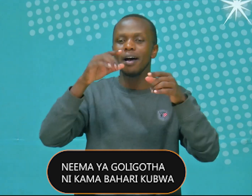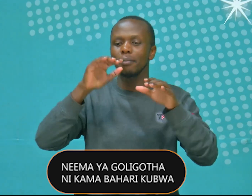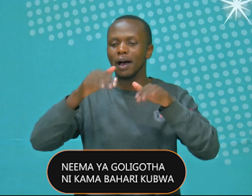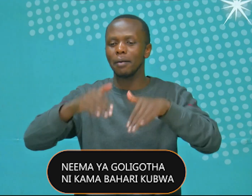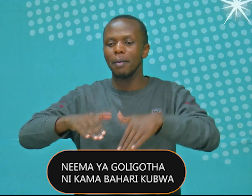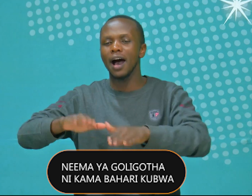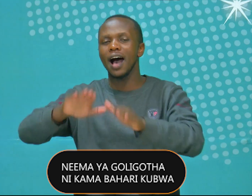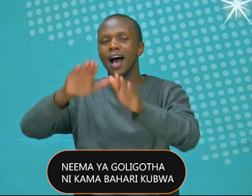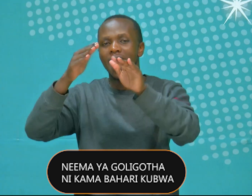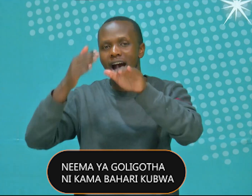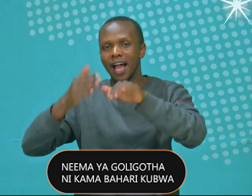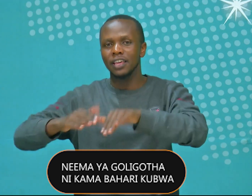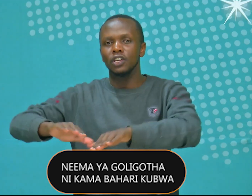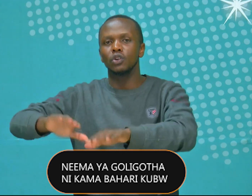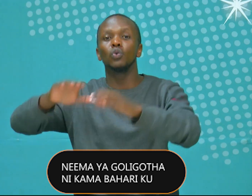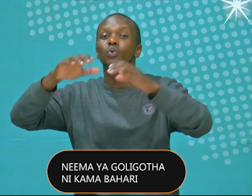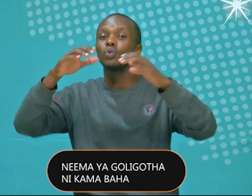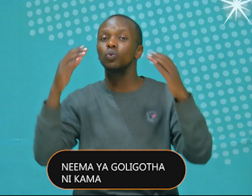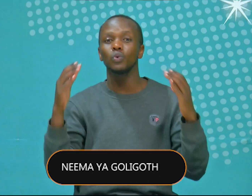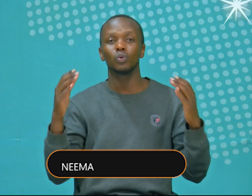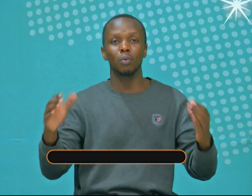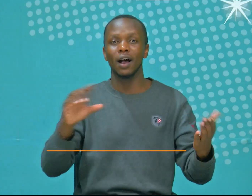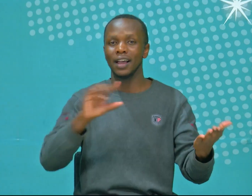kama bahari